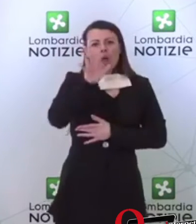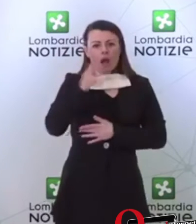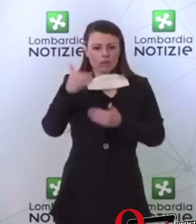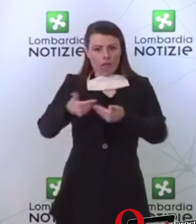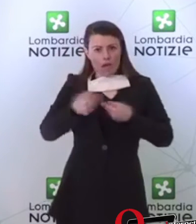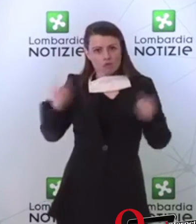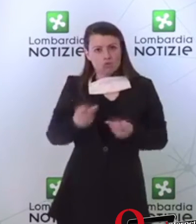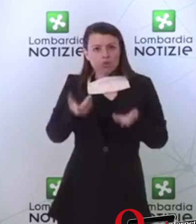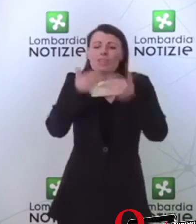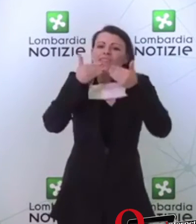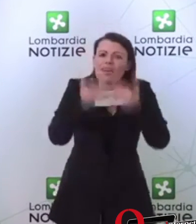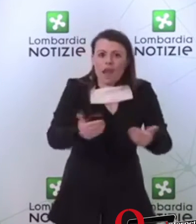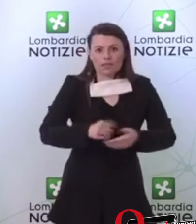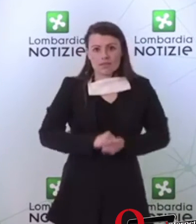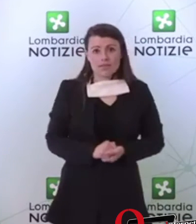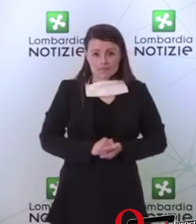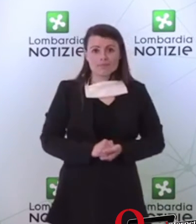loro.